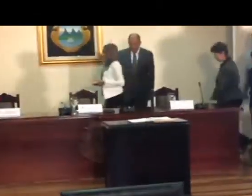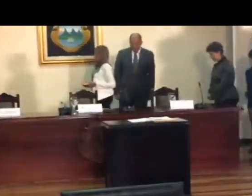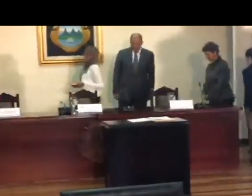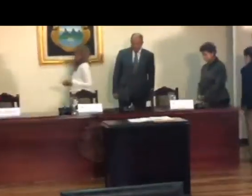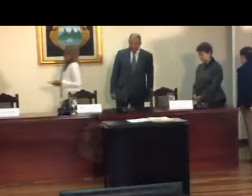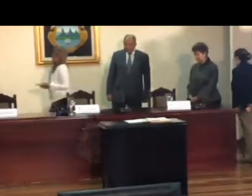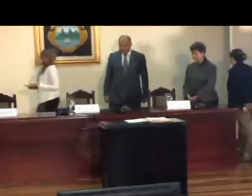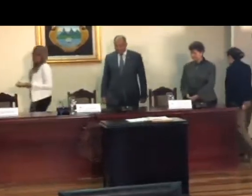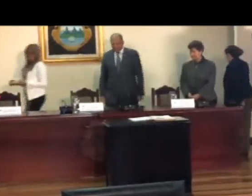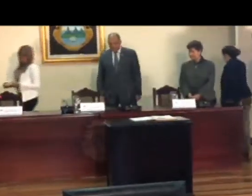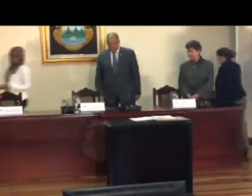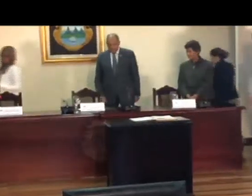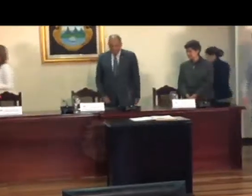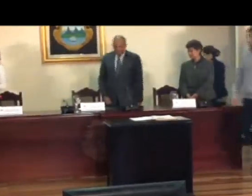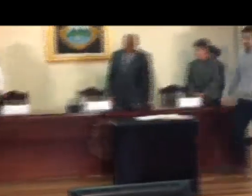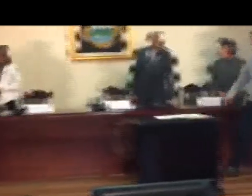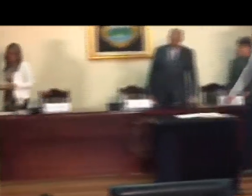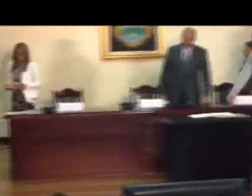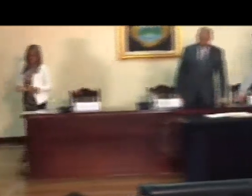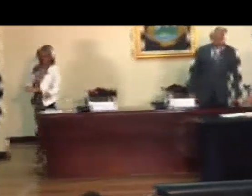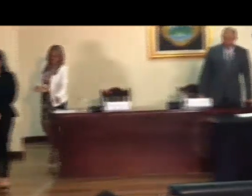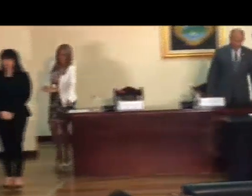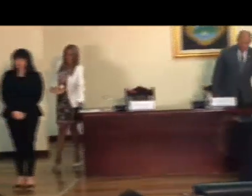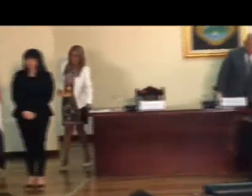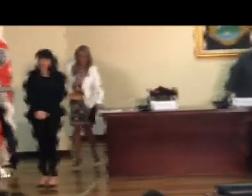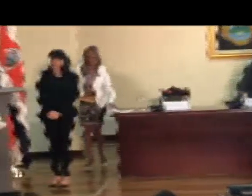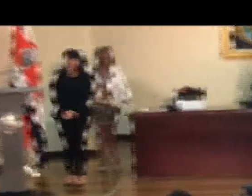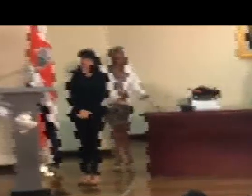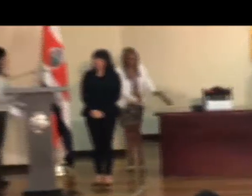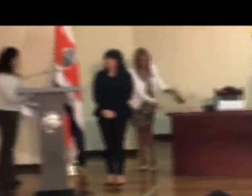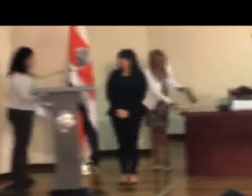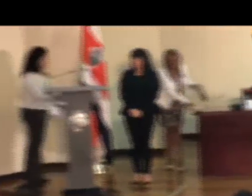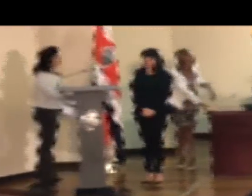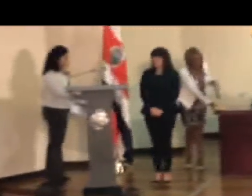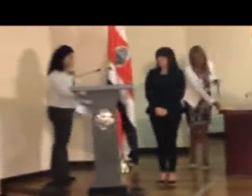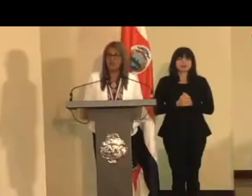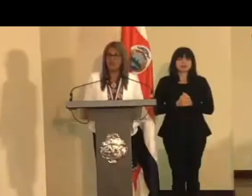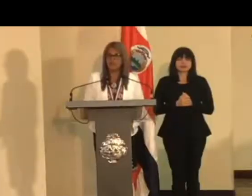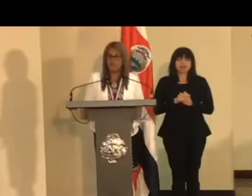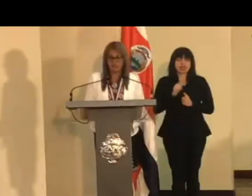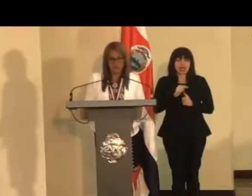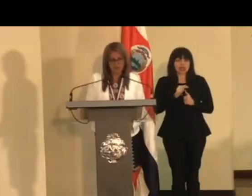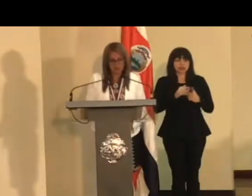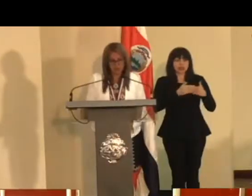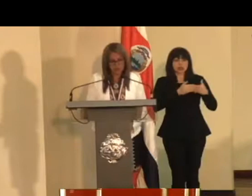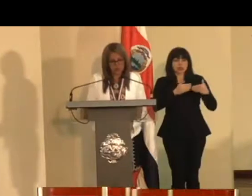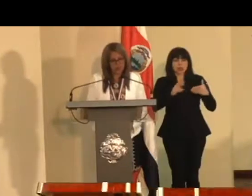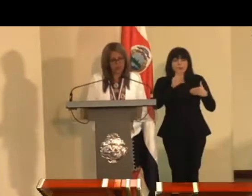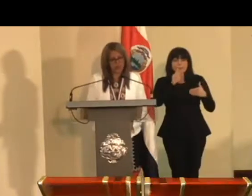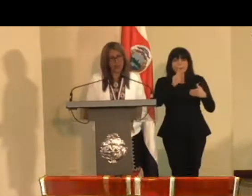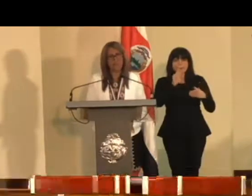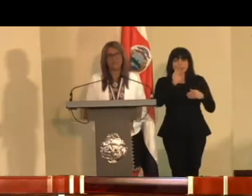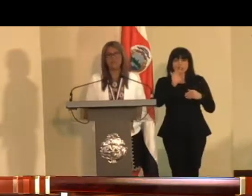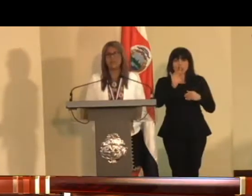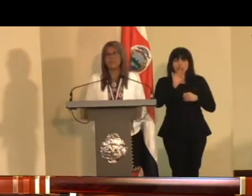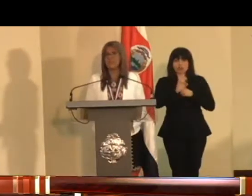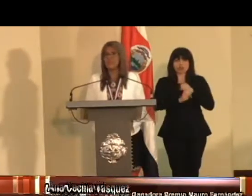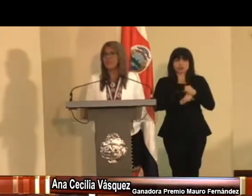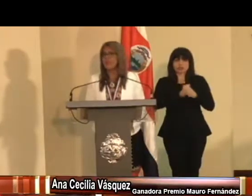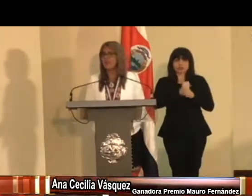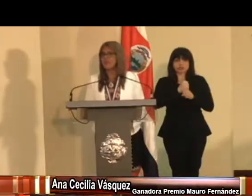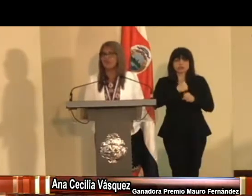tradiciones. Represento la educación indígena, en la cual durante 28 años